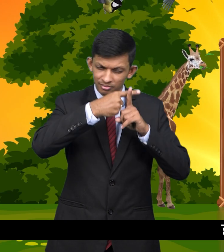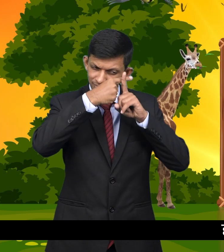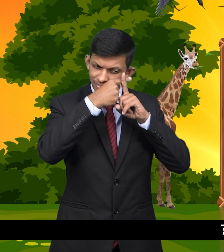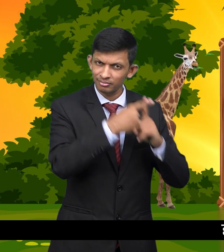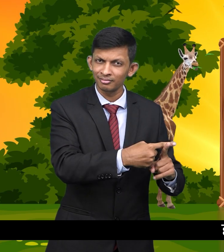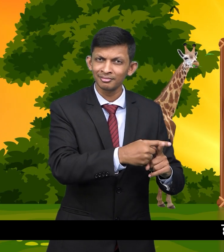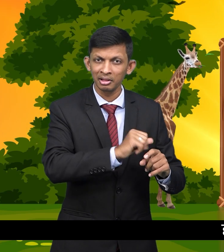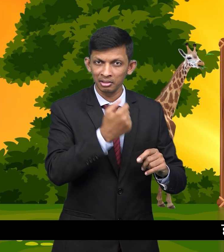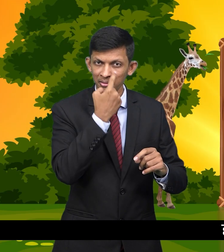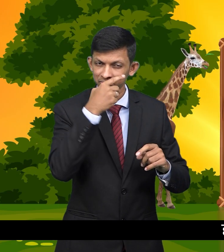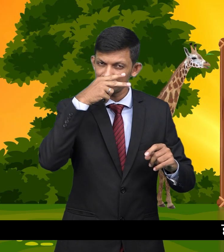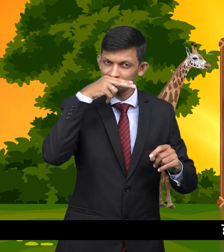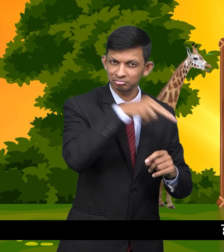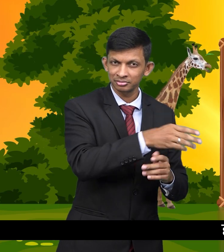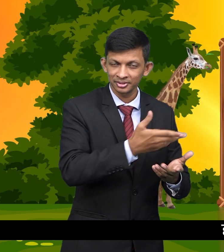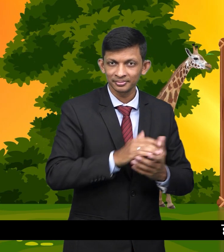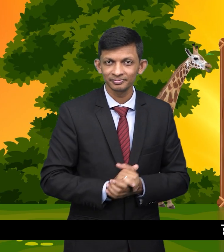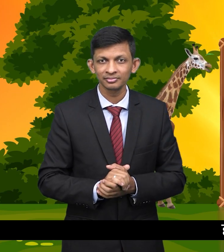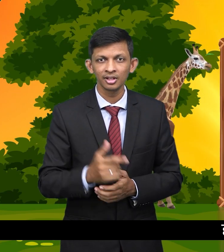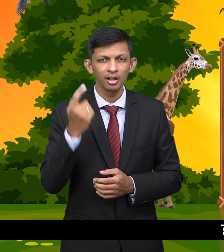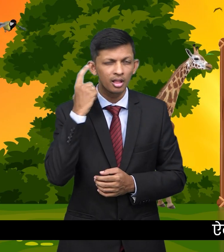दृष्टीची जाणीव,